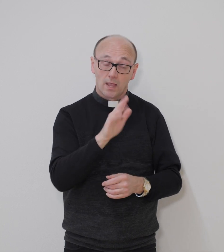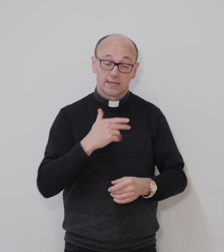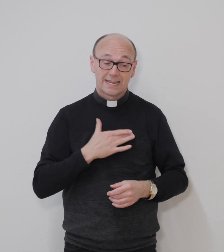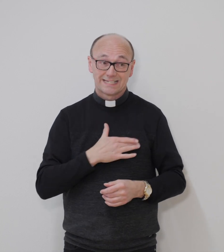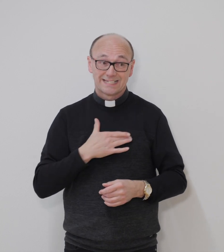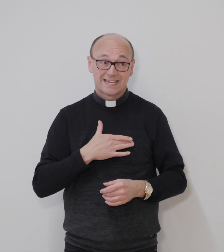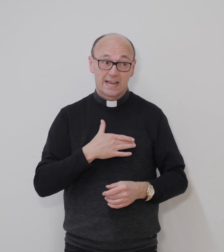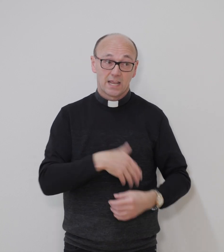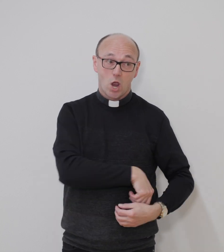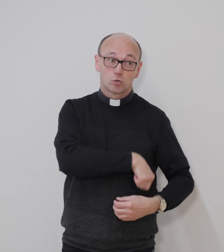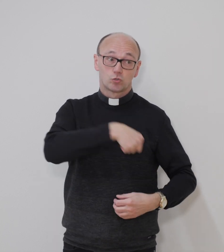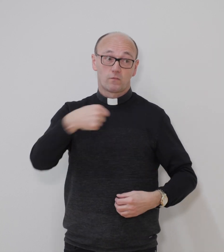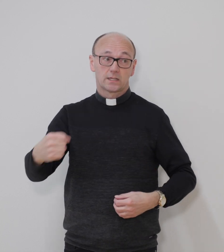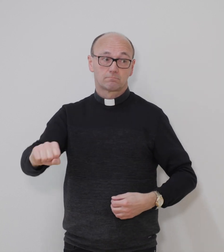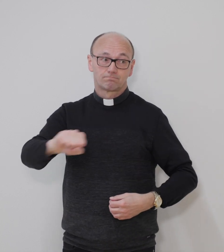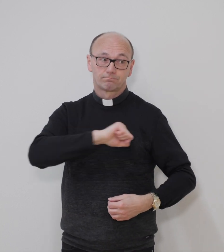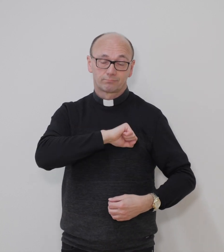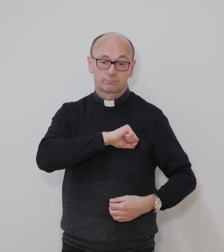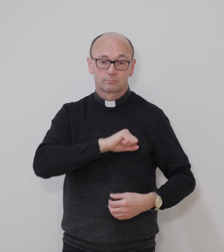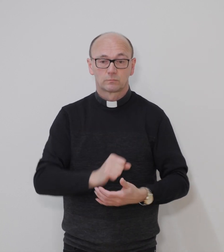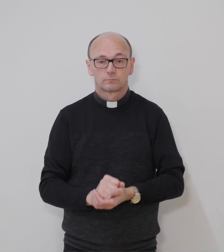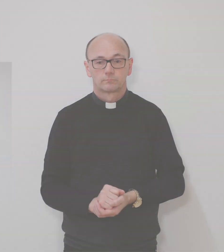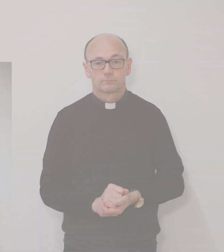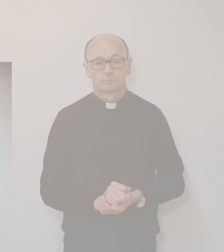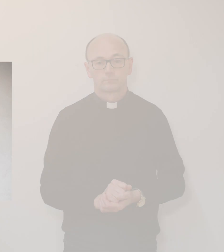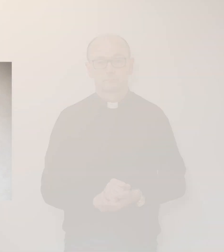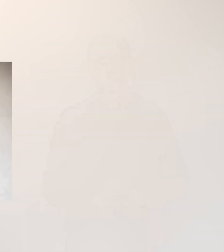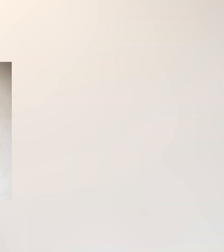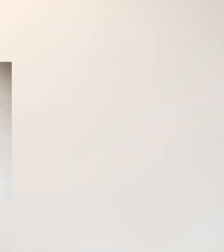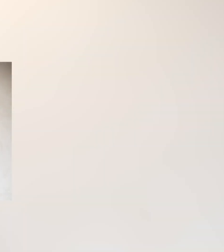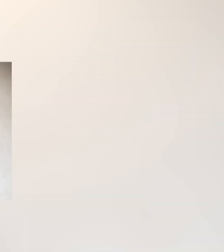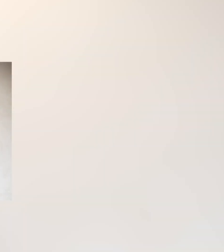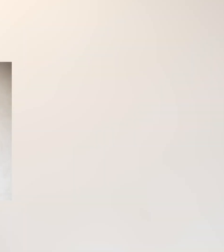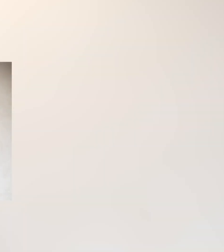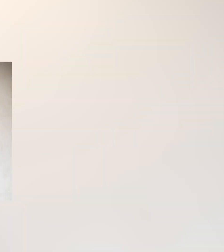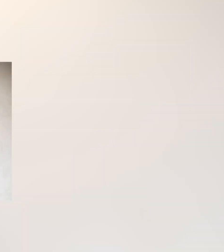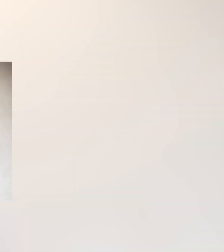Dir selbst aber wird ein Schwert durch die Seele dringen.